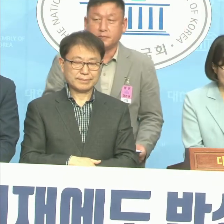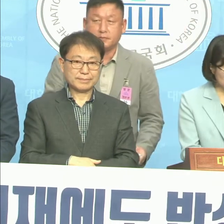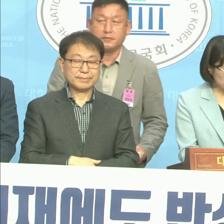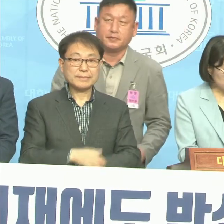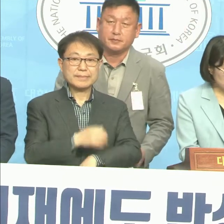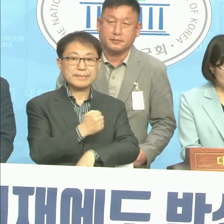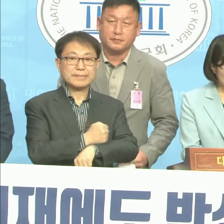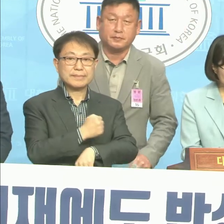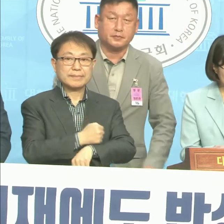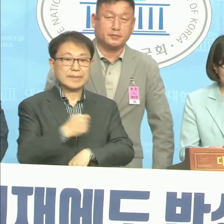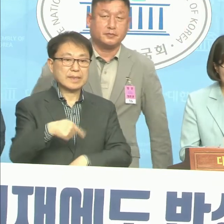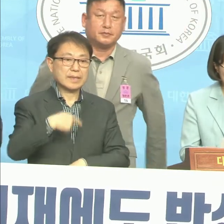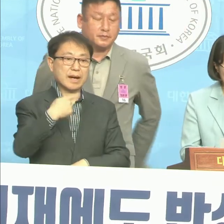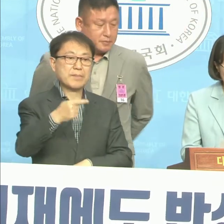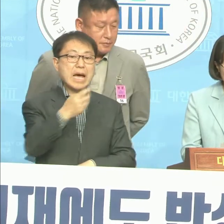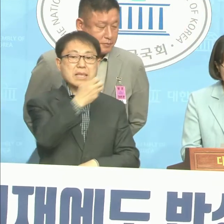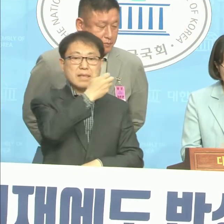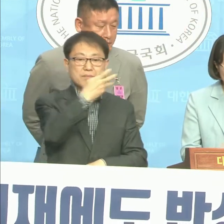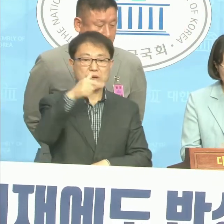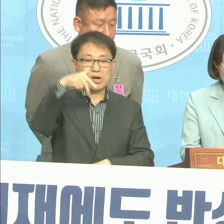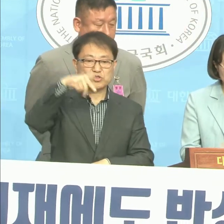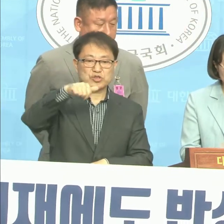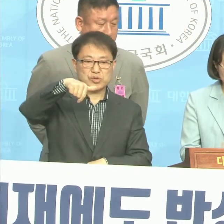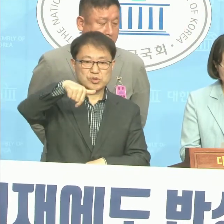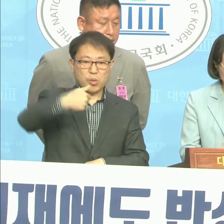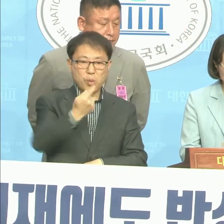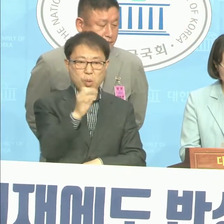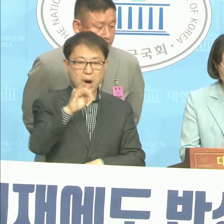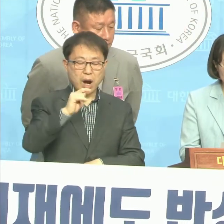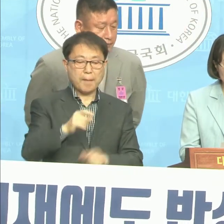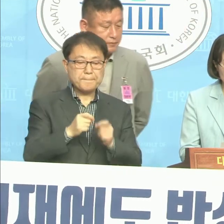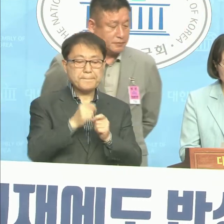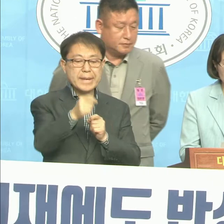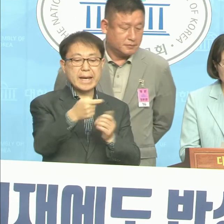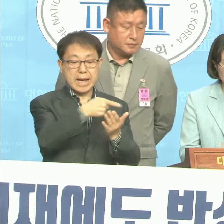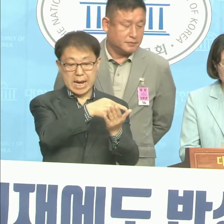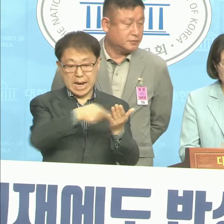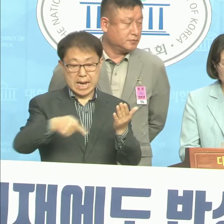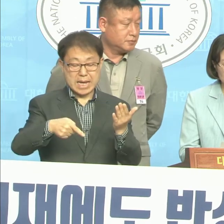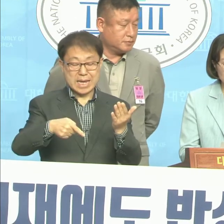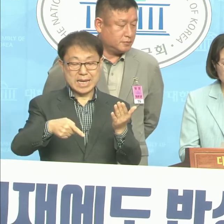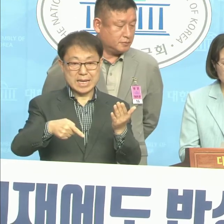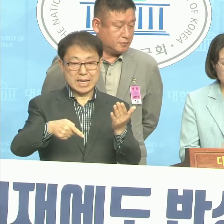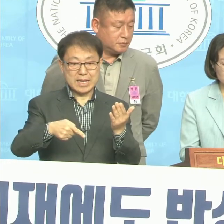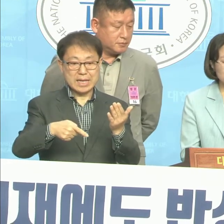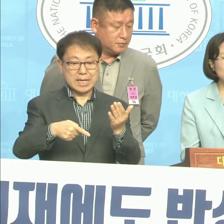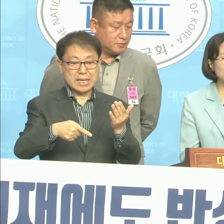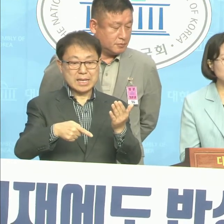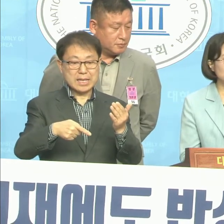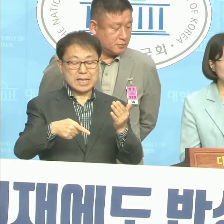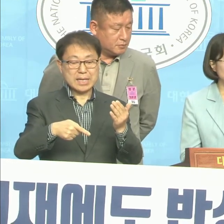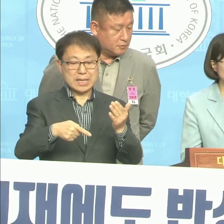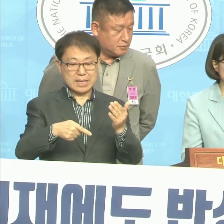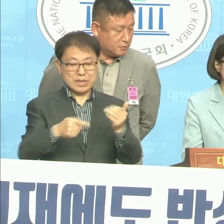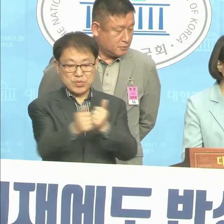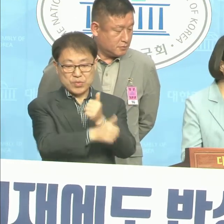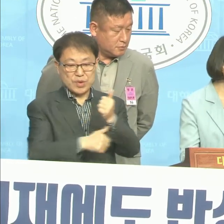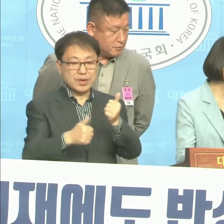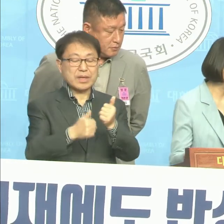매수 가셨습니다 다음은 삼성중공업 하도급 갑질 피아 정비 체 드 책이 에 최성우 위원장